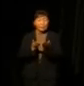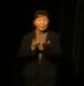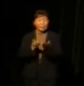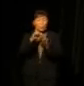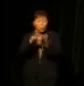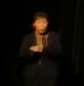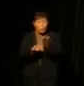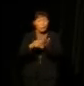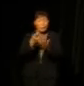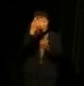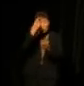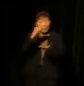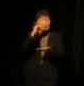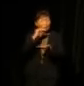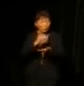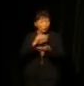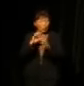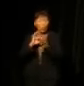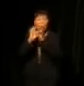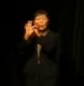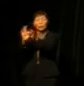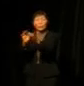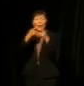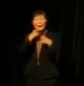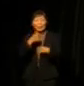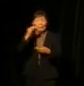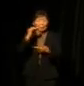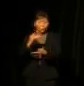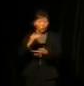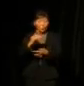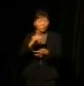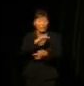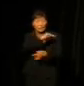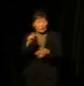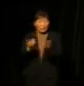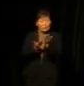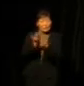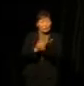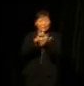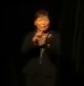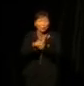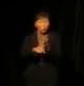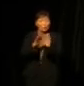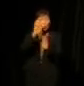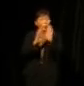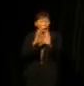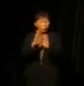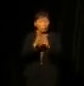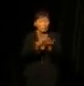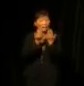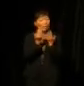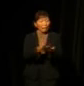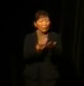だこと、伝えたいことという題で、大震災当時の様子、学校現場で気づいた